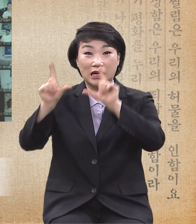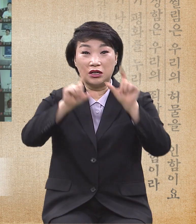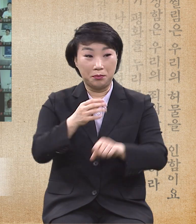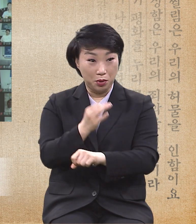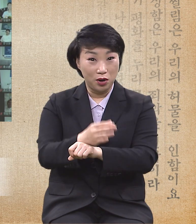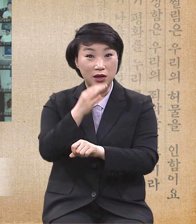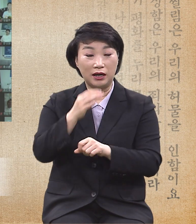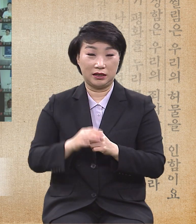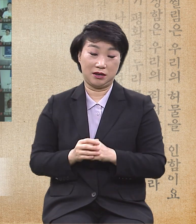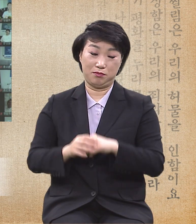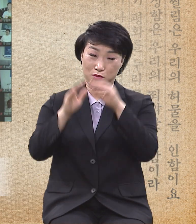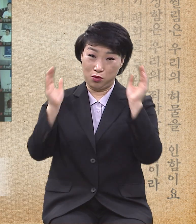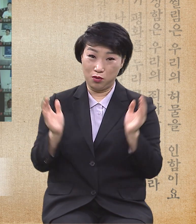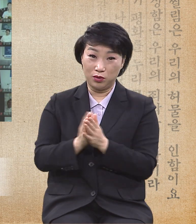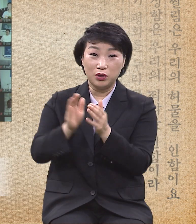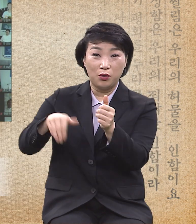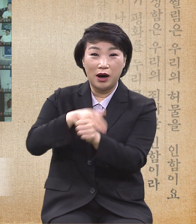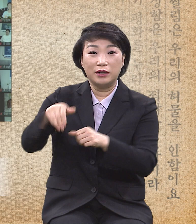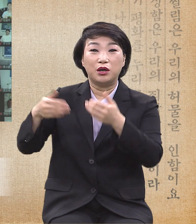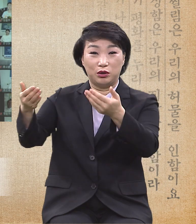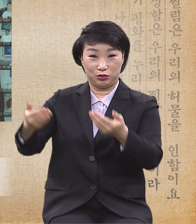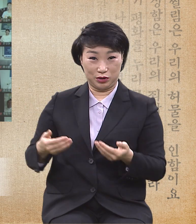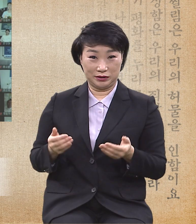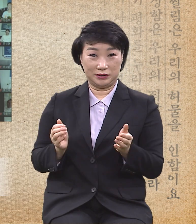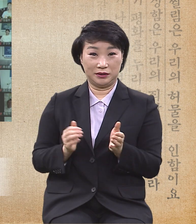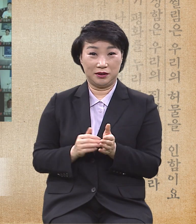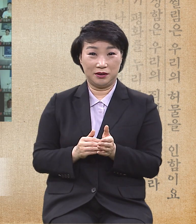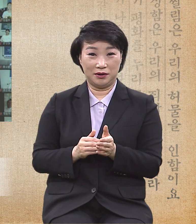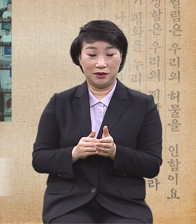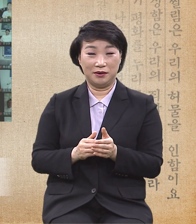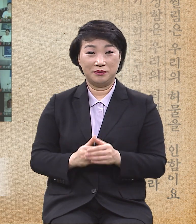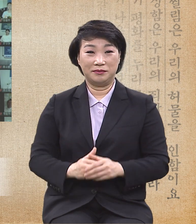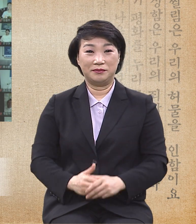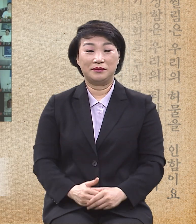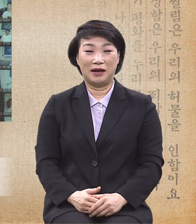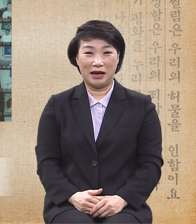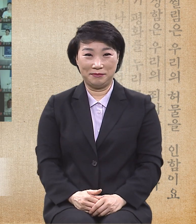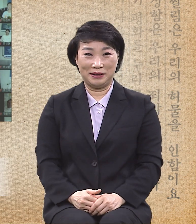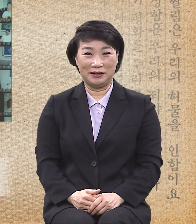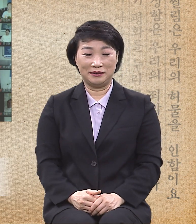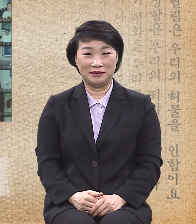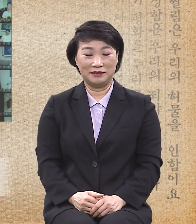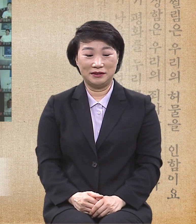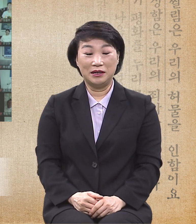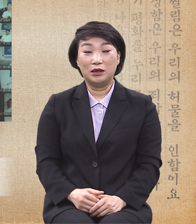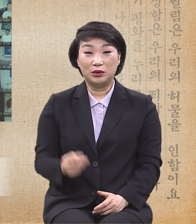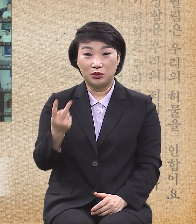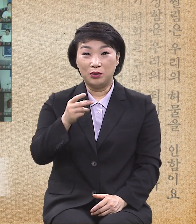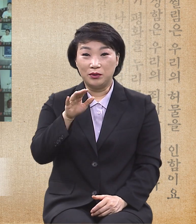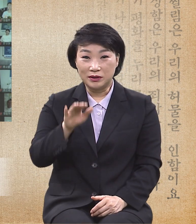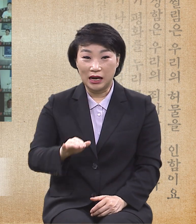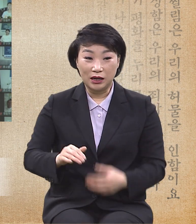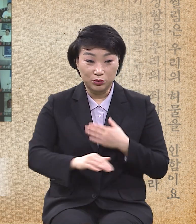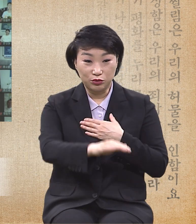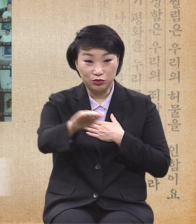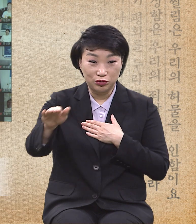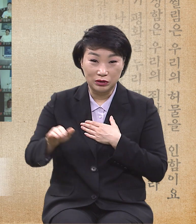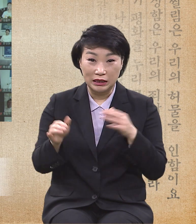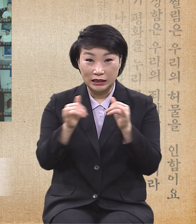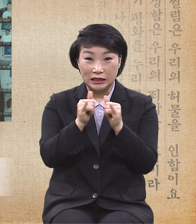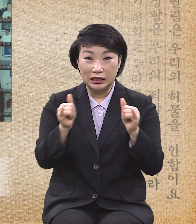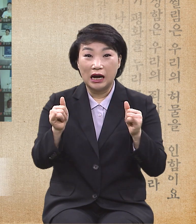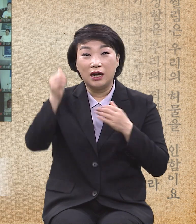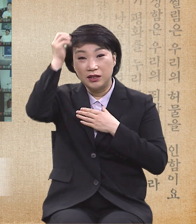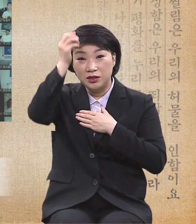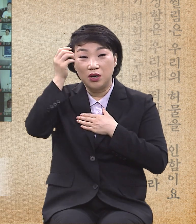수 있는 조건을 다 주셔서 살게 하셨고, 또 우리